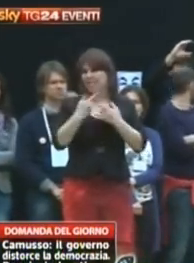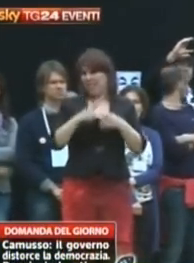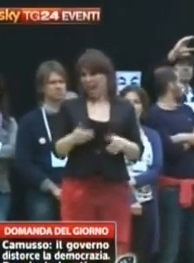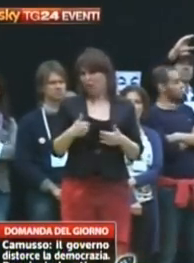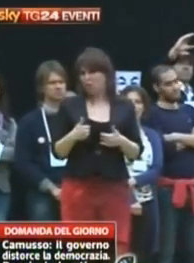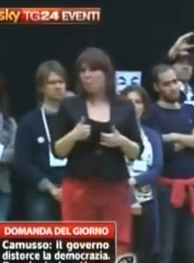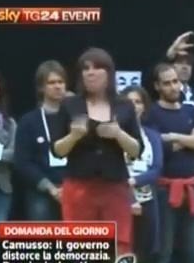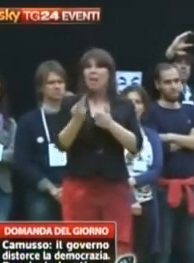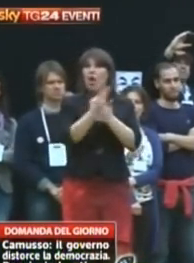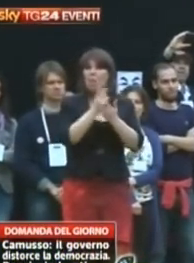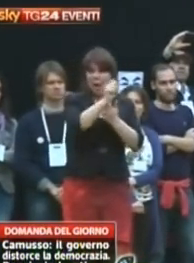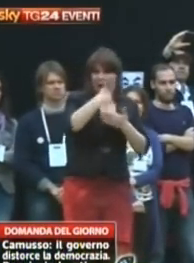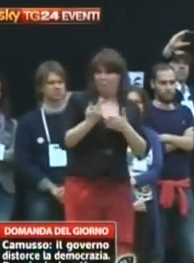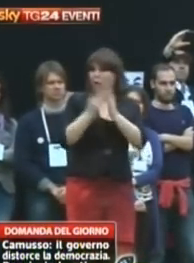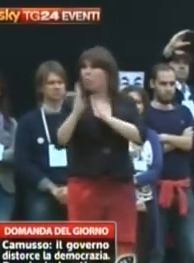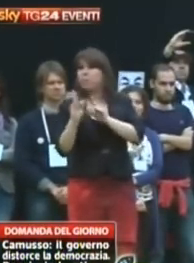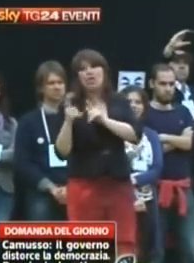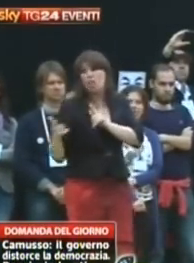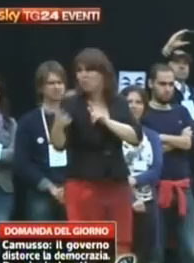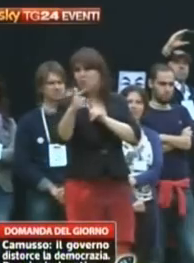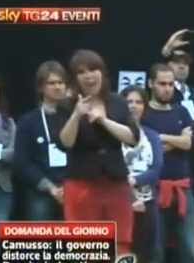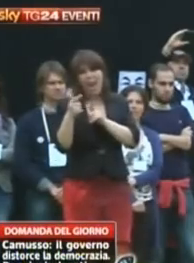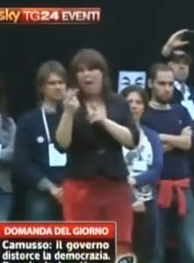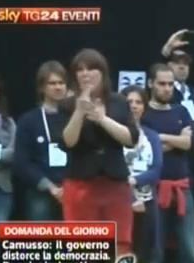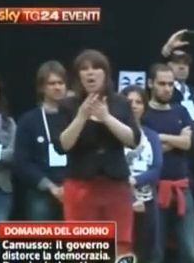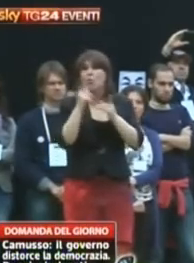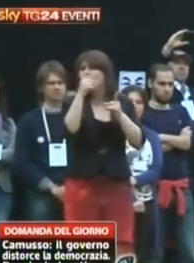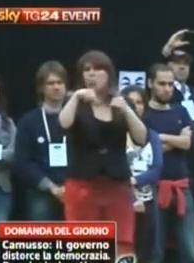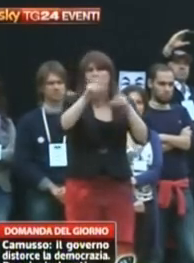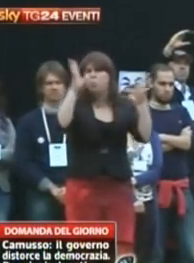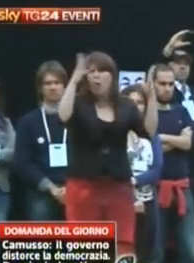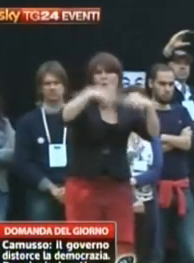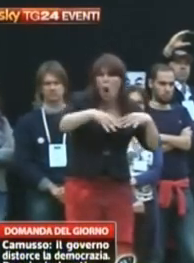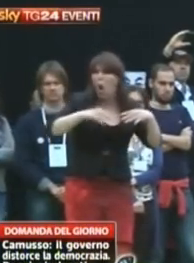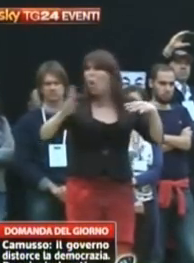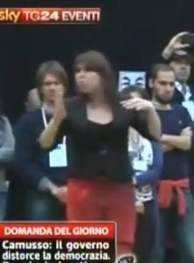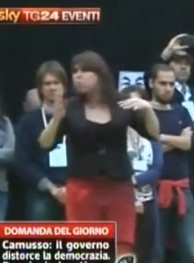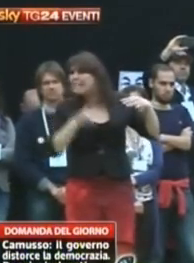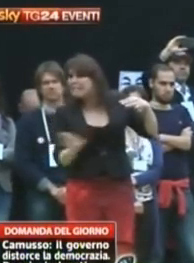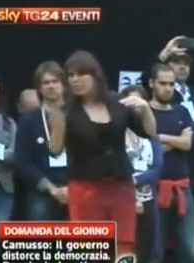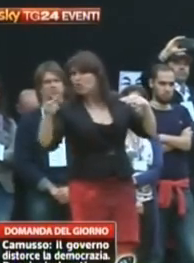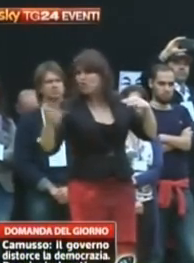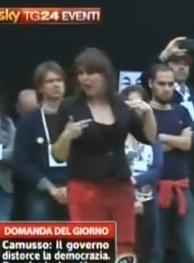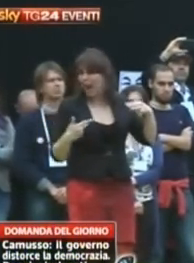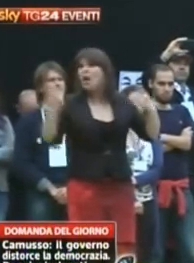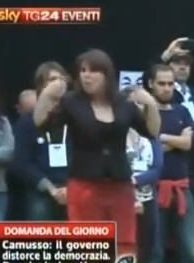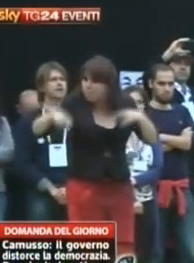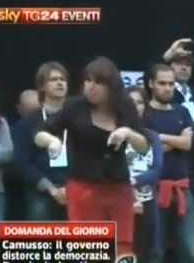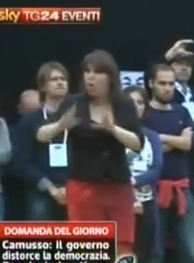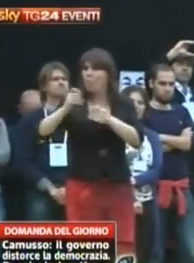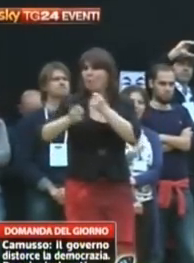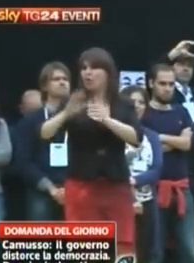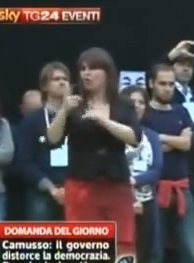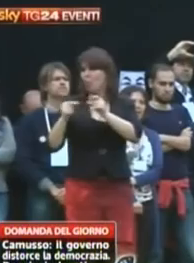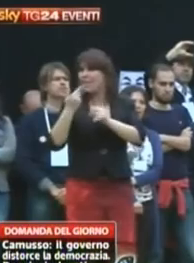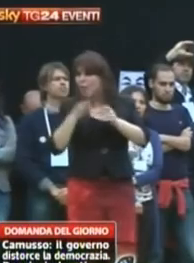piano B, sta implodendo tutto e non abbiamo un piano B. E questo è il piano B, è il Movimento 5 Stelle, quello che siamo